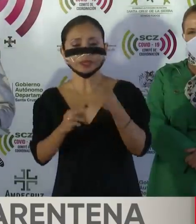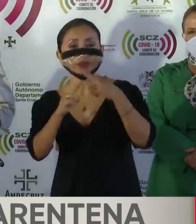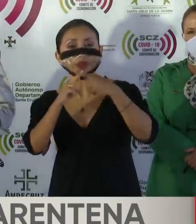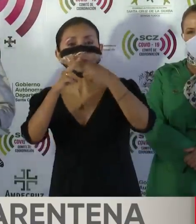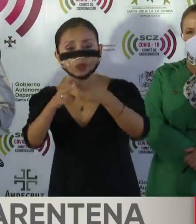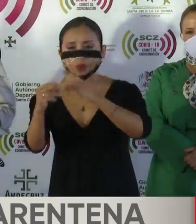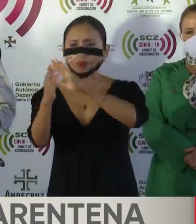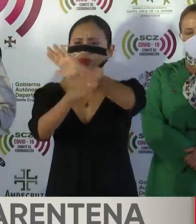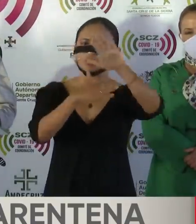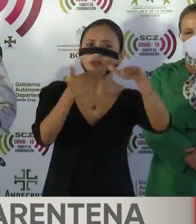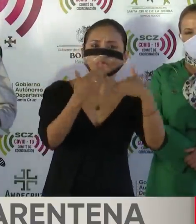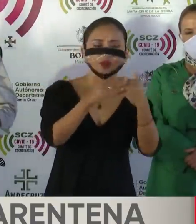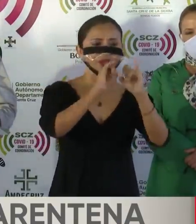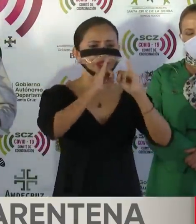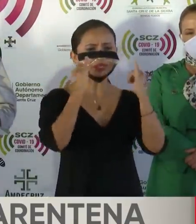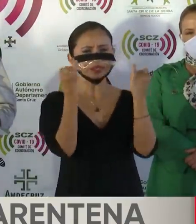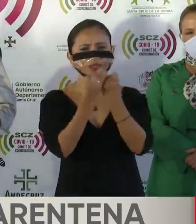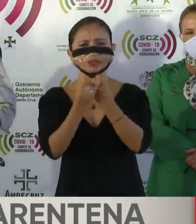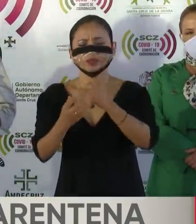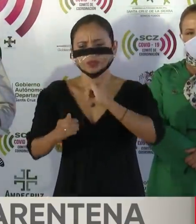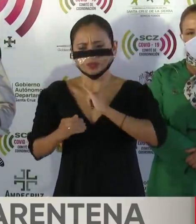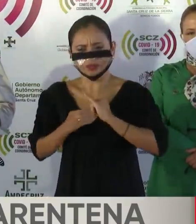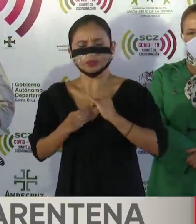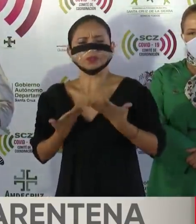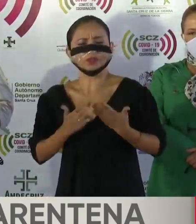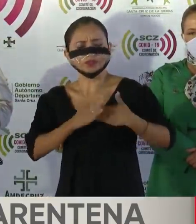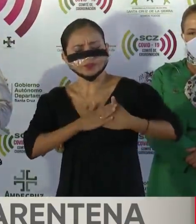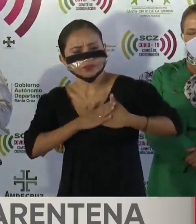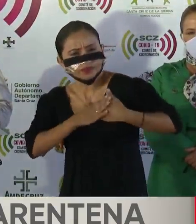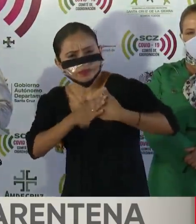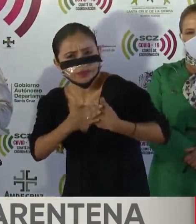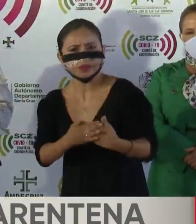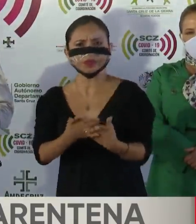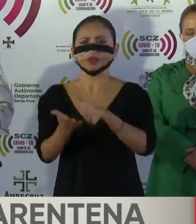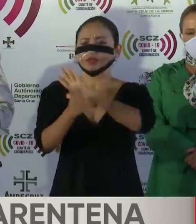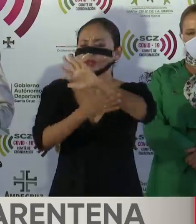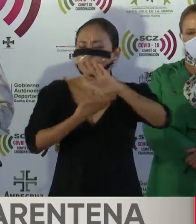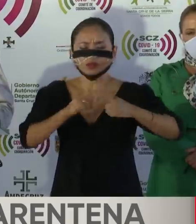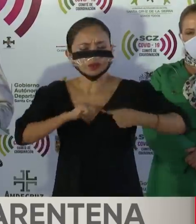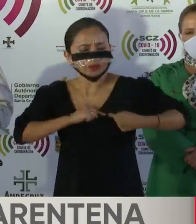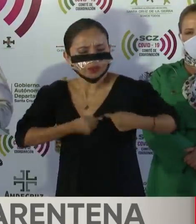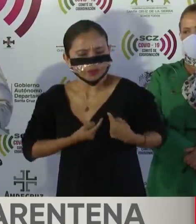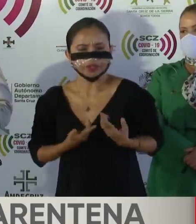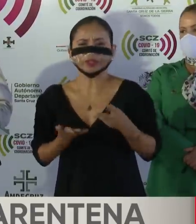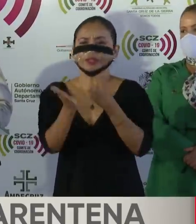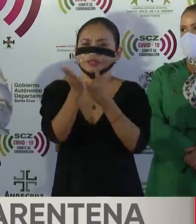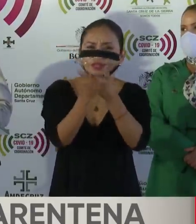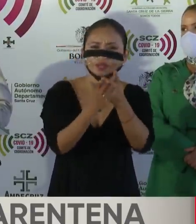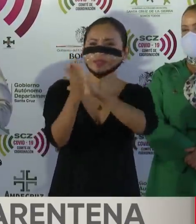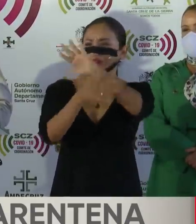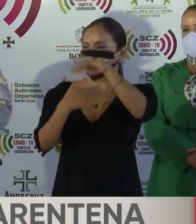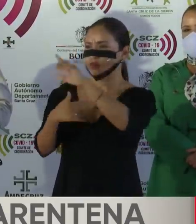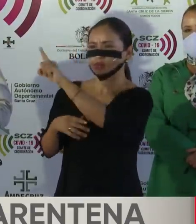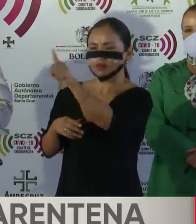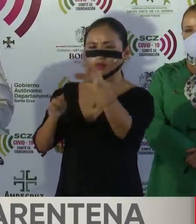las instituciones, traslado nuestras condolencias más sentidas a su